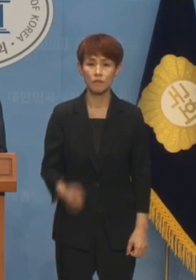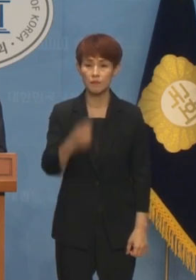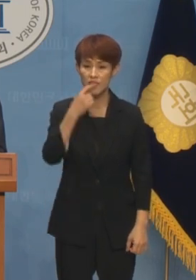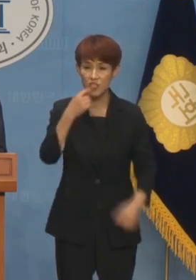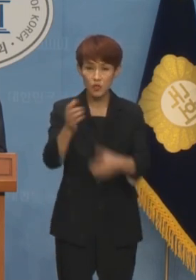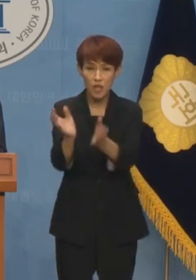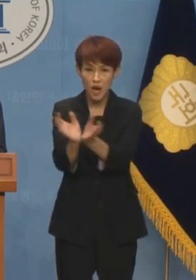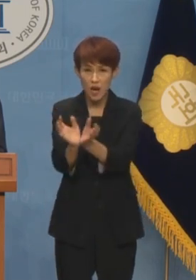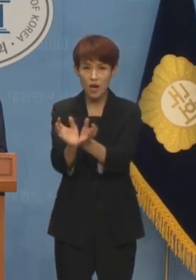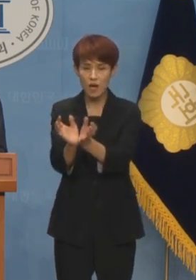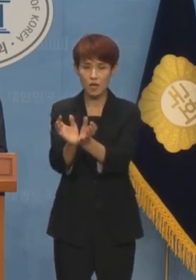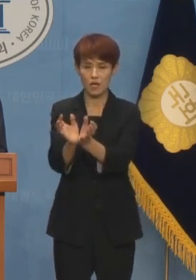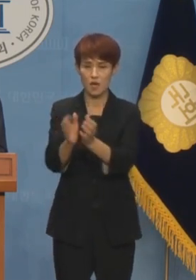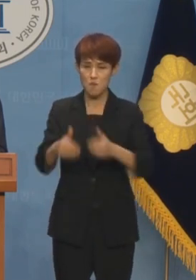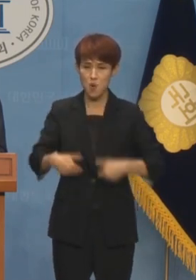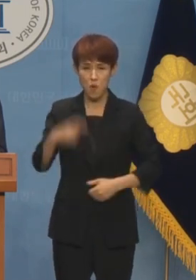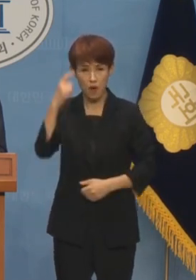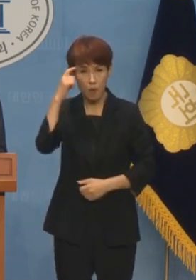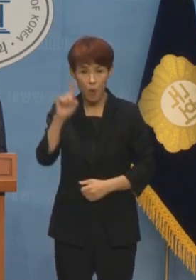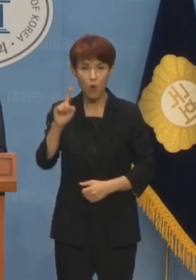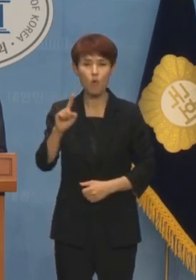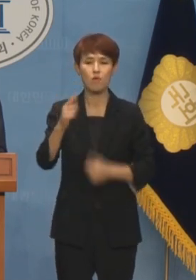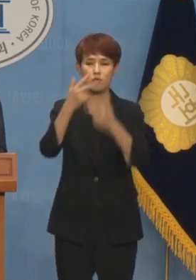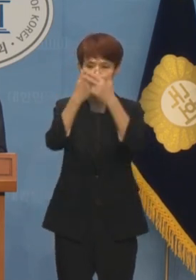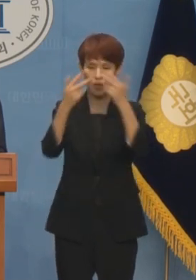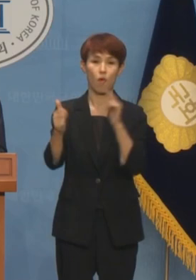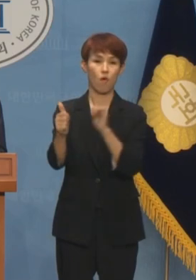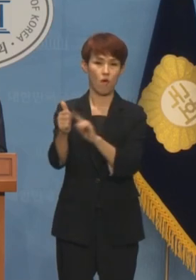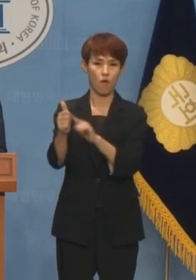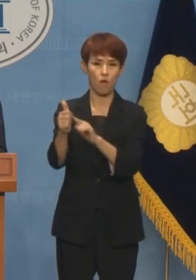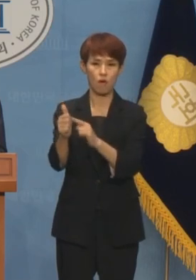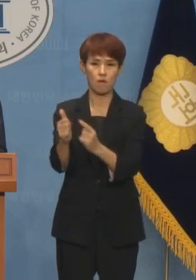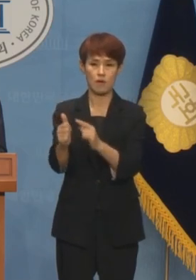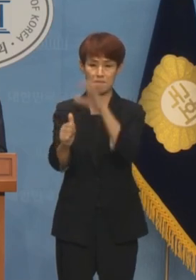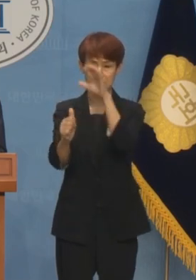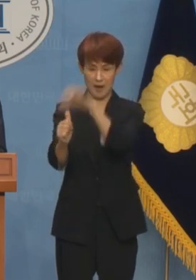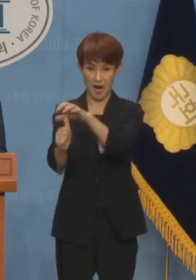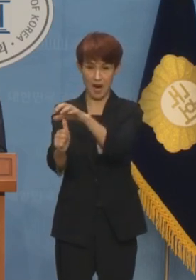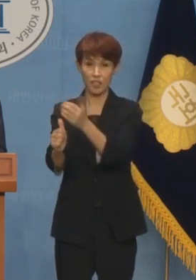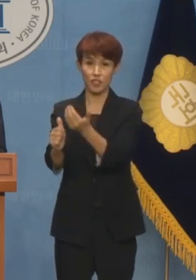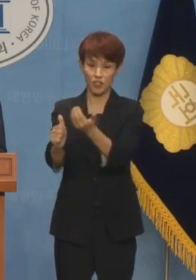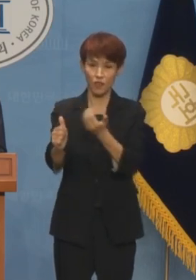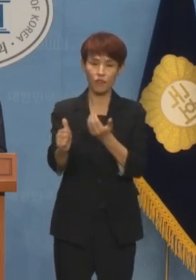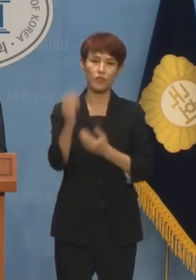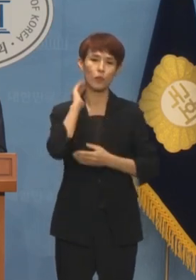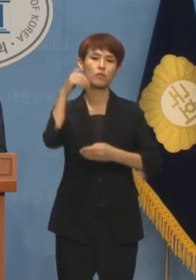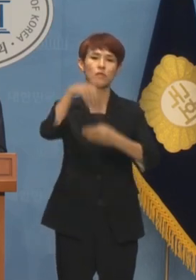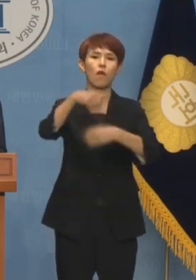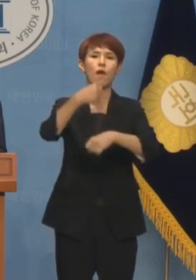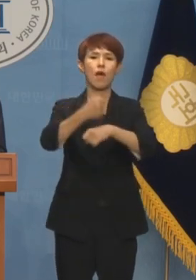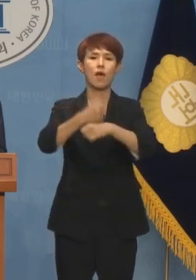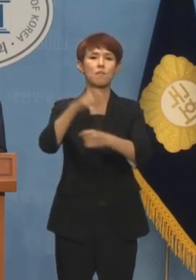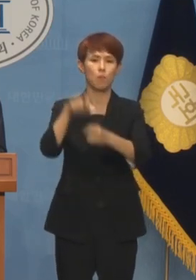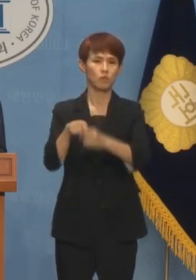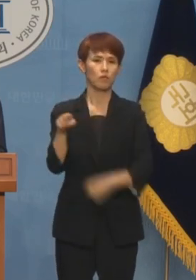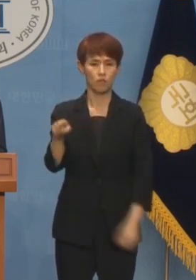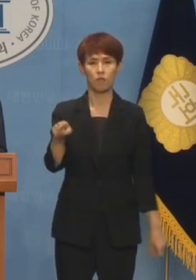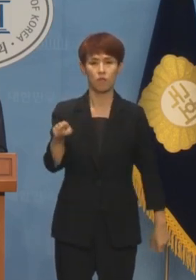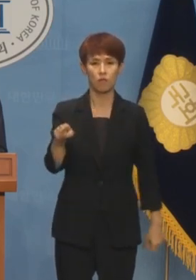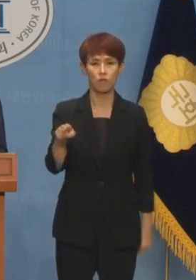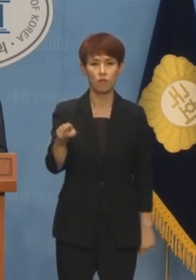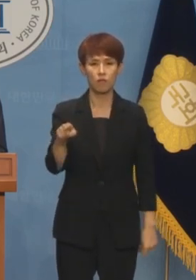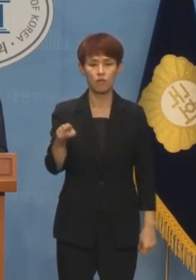민주당의 필연적 과제는 이재명 대표가 감옥 가기 전에 대선을 치르는 것입니다.